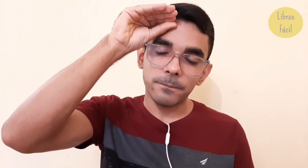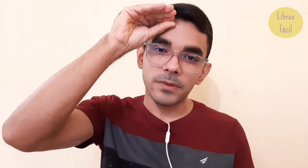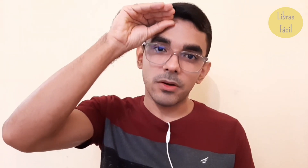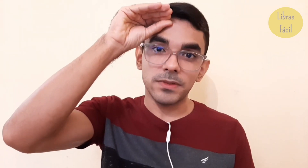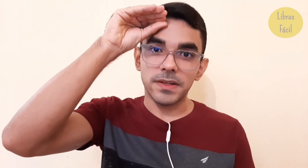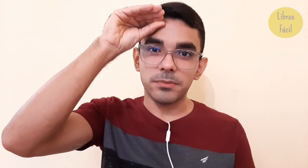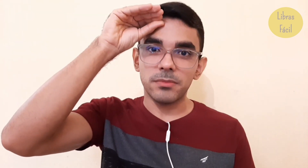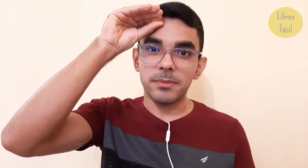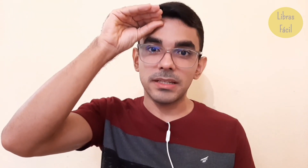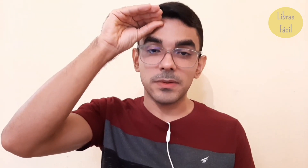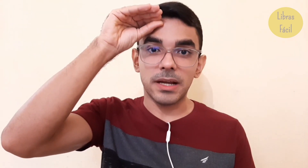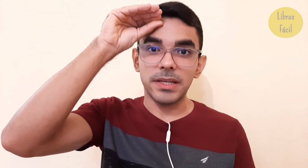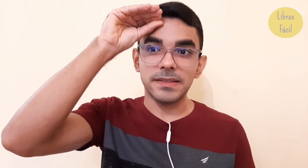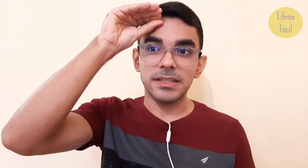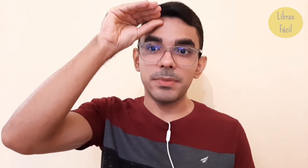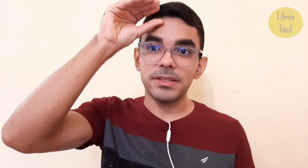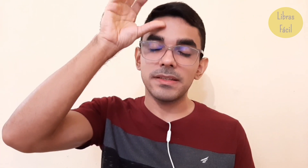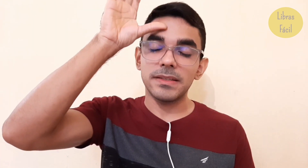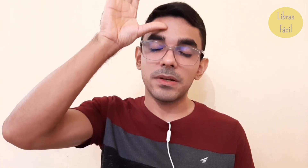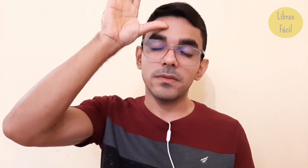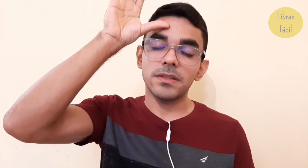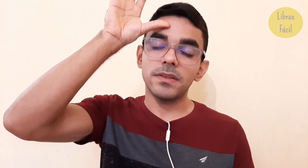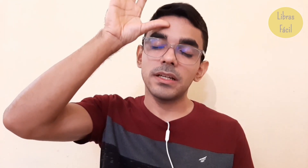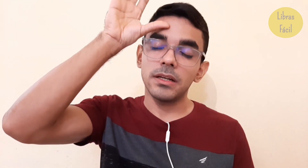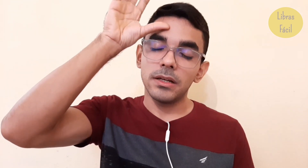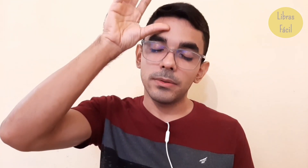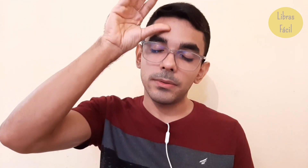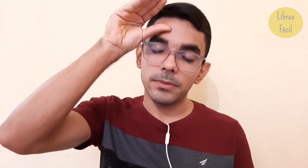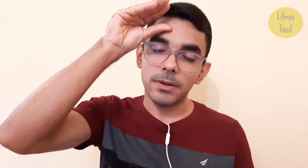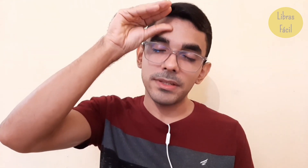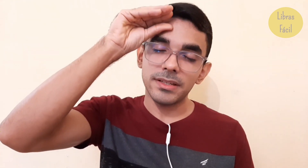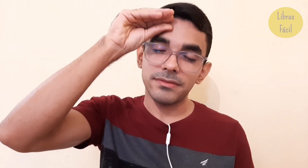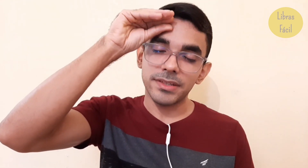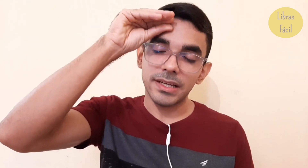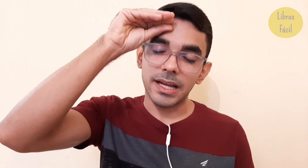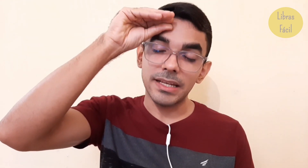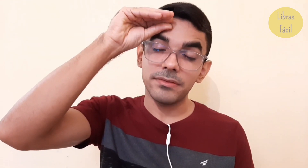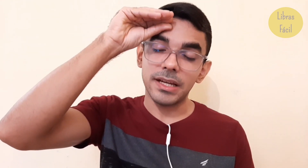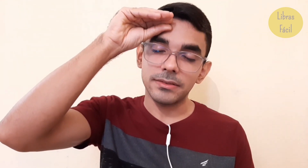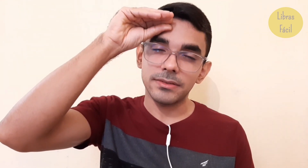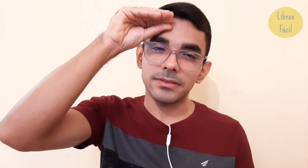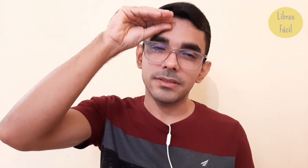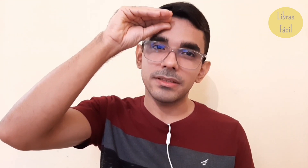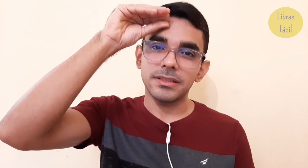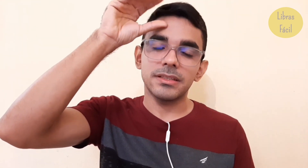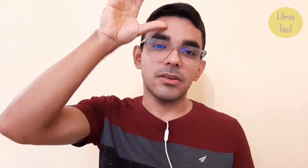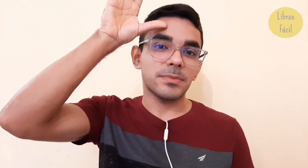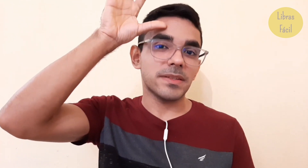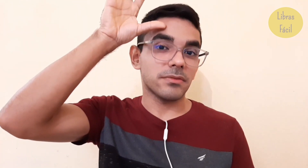Como se tivesse um problema ali na sua cabeça e de repente ele se resolve e você fica com a mente livre, aliviado. Olha a expressão facial,